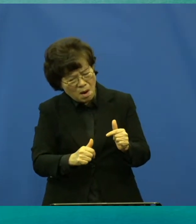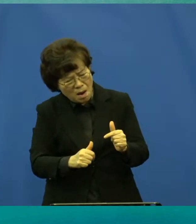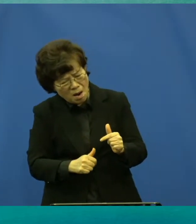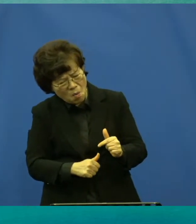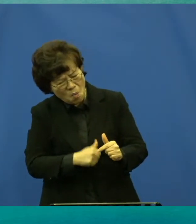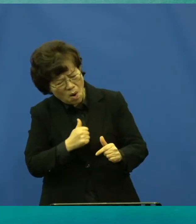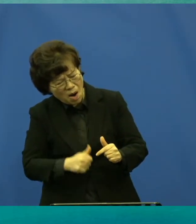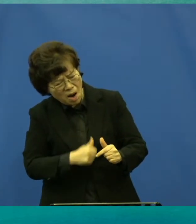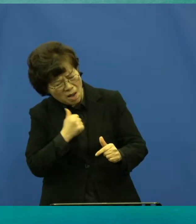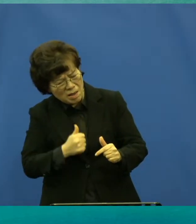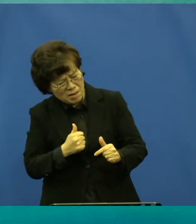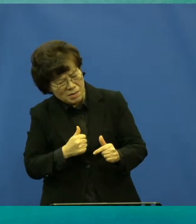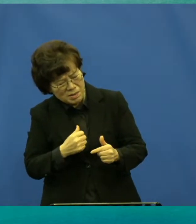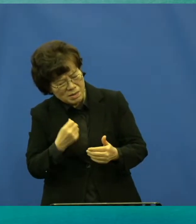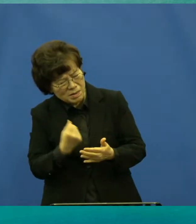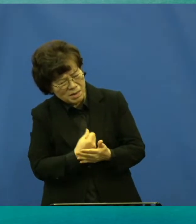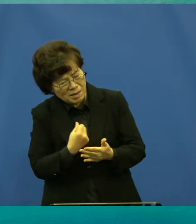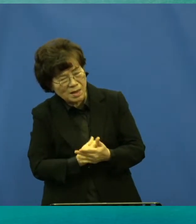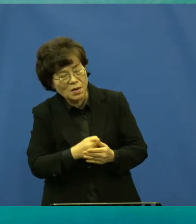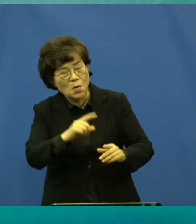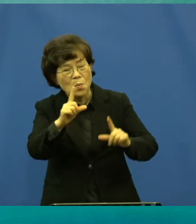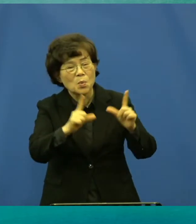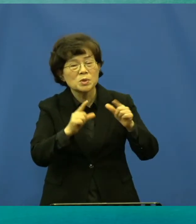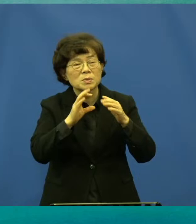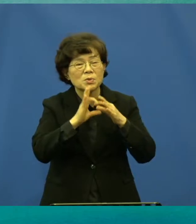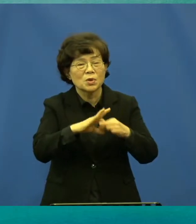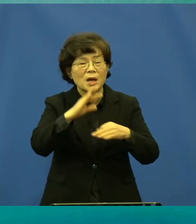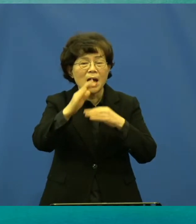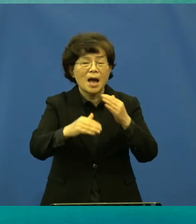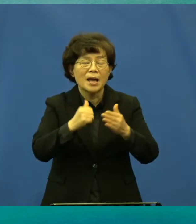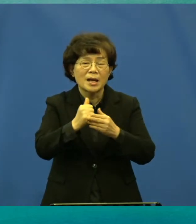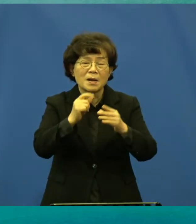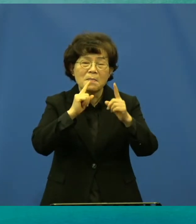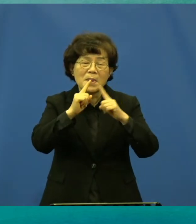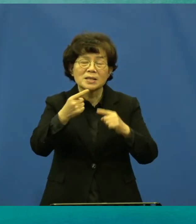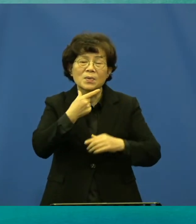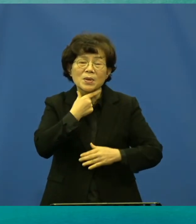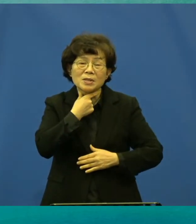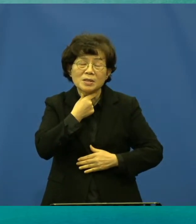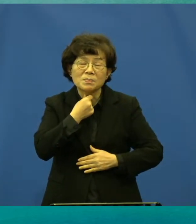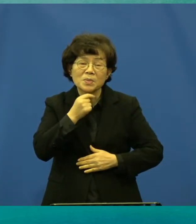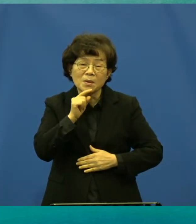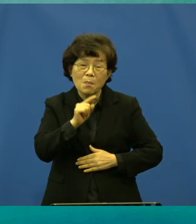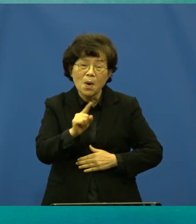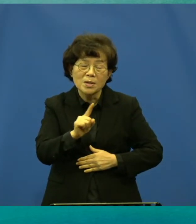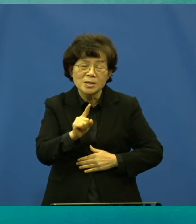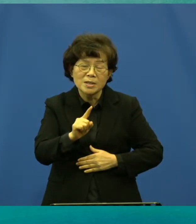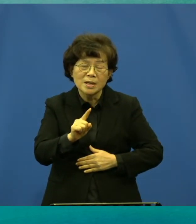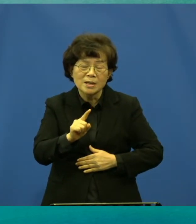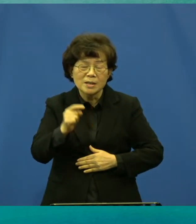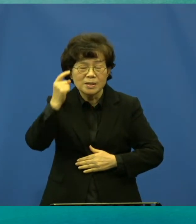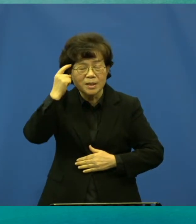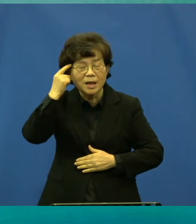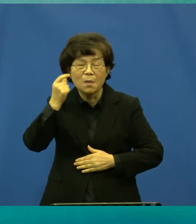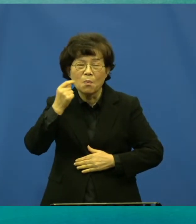얼마나 안쓰러운 모습. 그거를 통하여 하나님이 뭘 말씀하시는지는 생각하지 않고 화만 내고